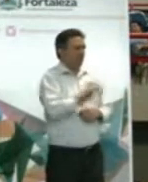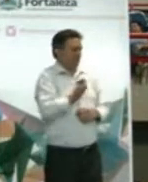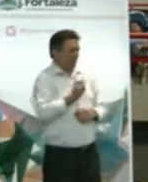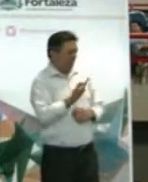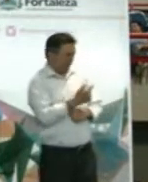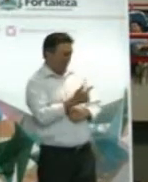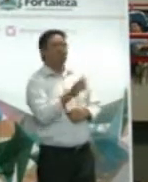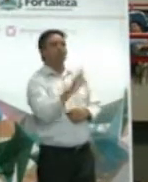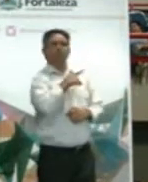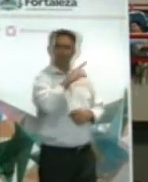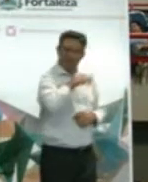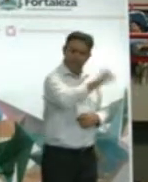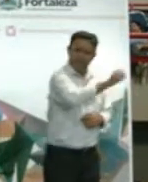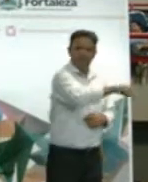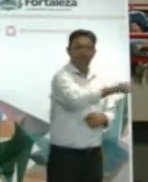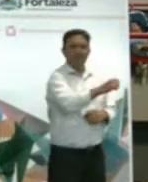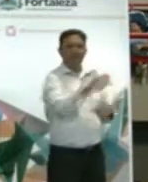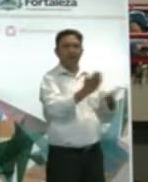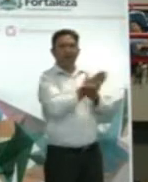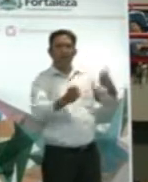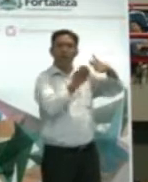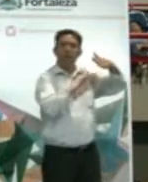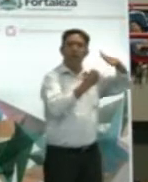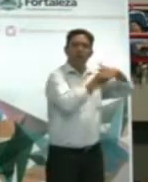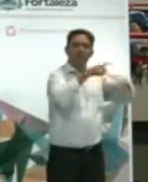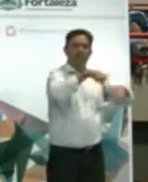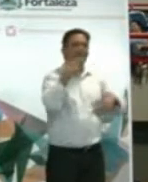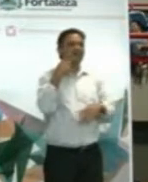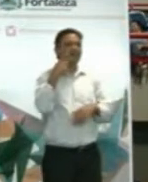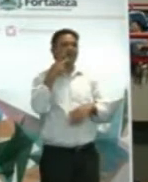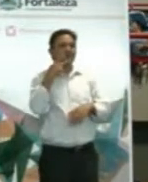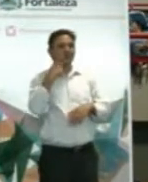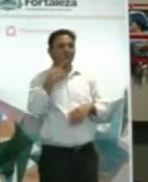corrupção? Quantos empresários ficaram ricos aqui dentro do Ceará, se fosse da